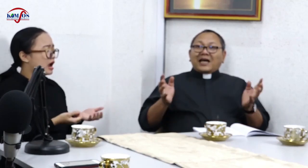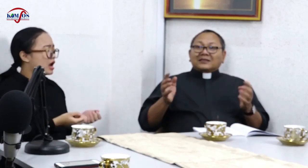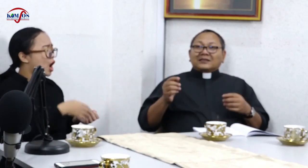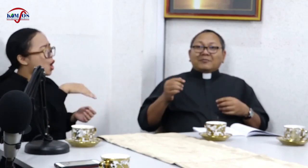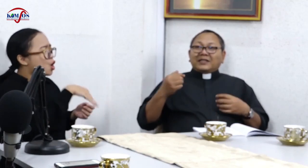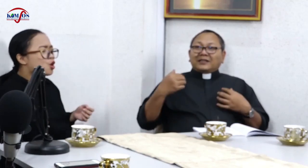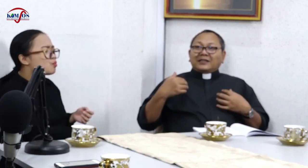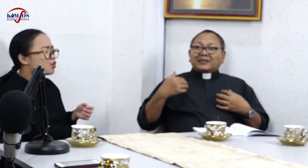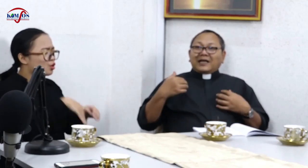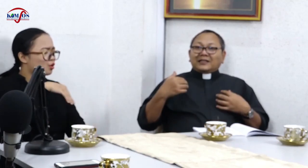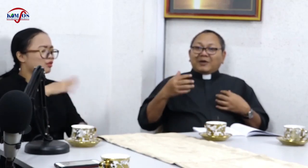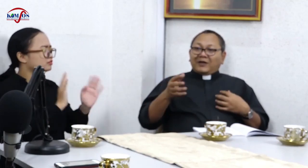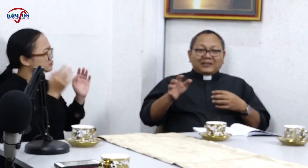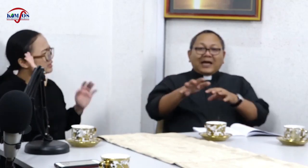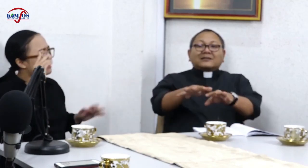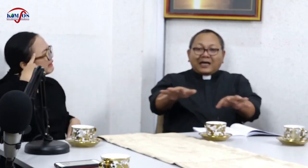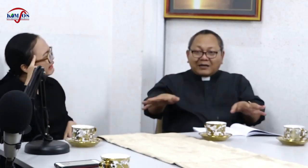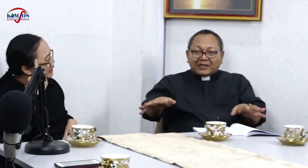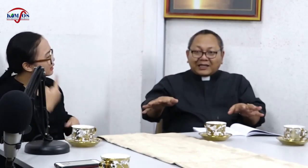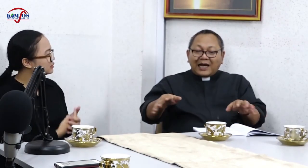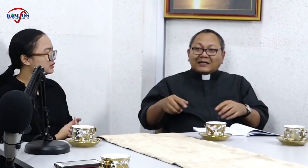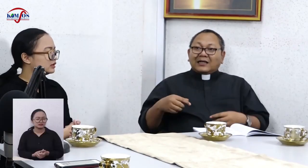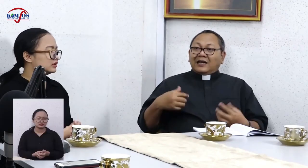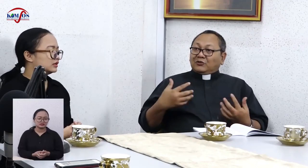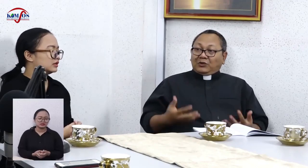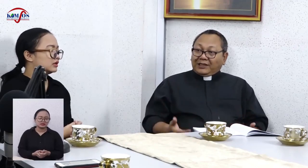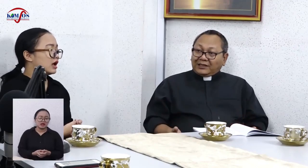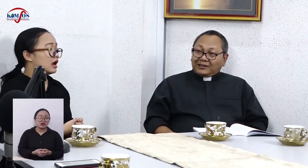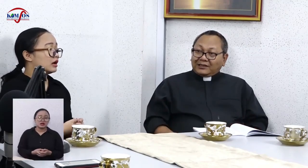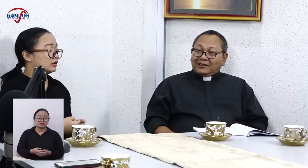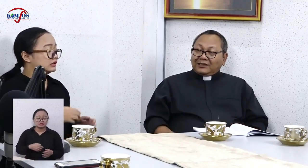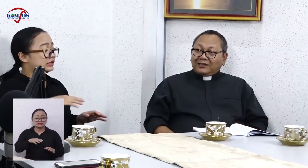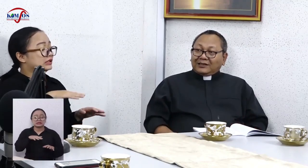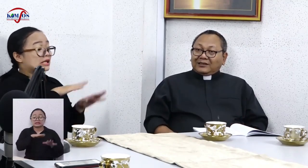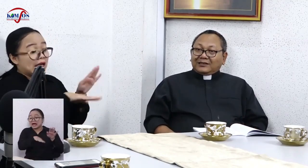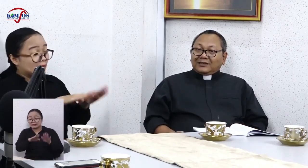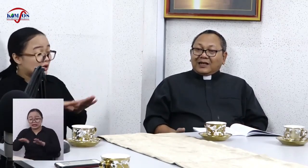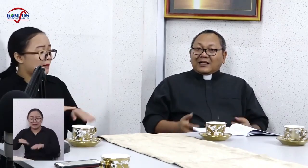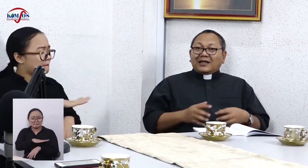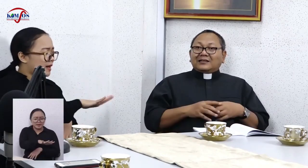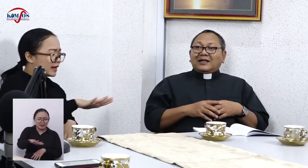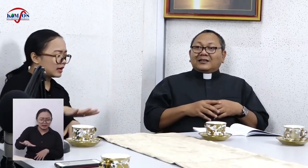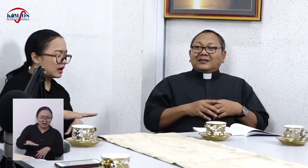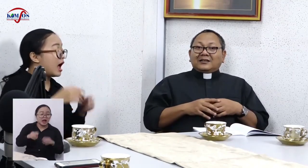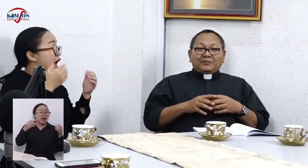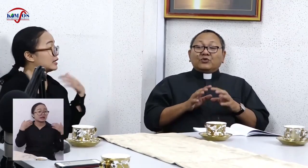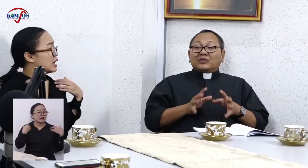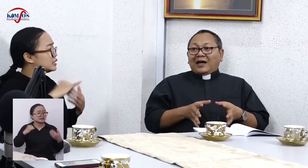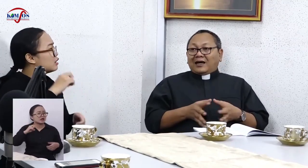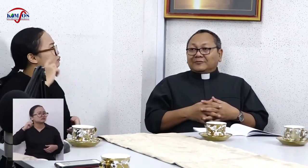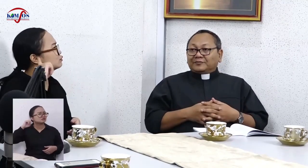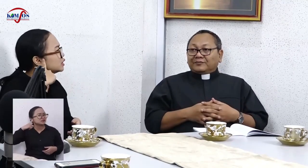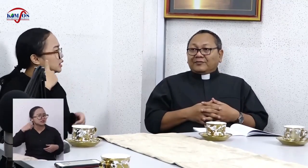Misa tidak mikir kita ini bahwa di antara mereka ada yang tuli ada yang